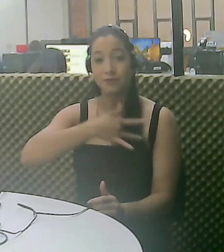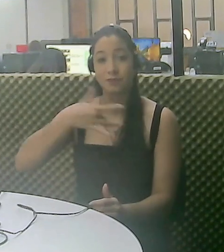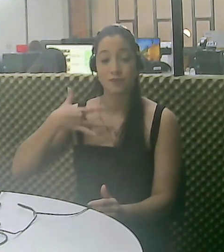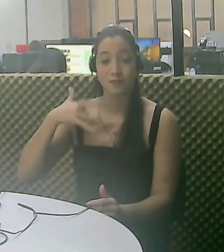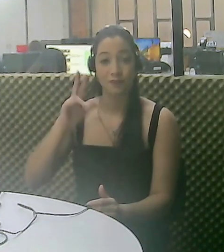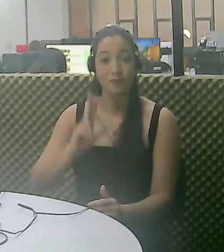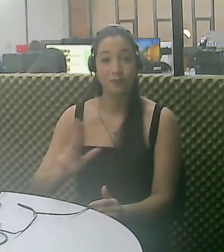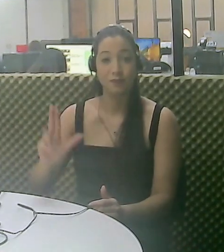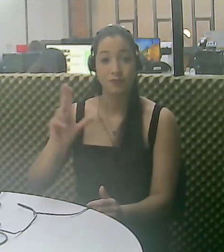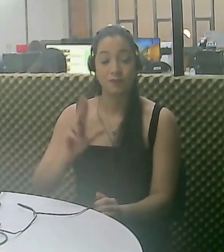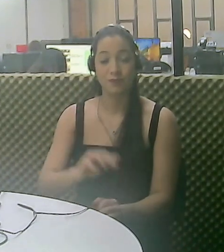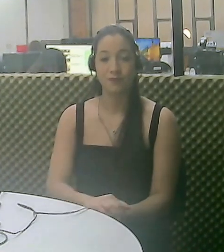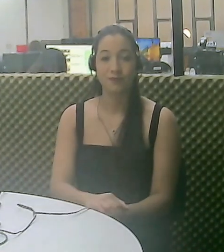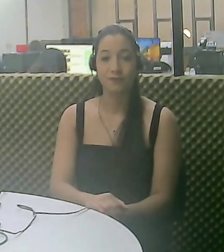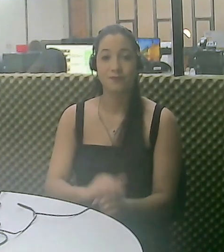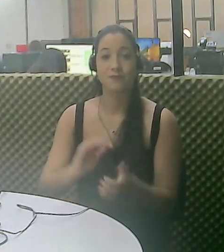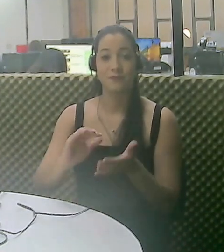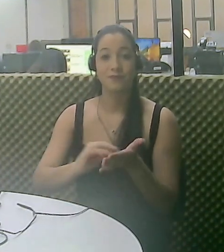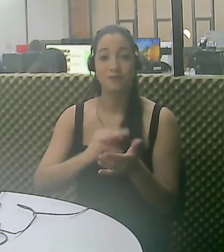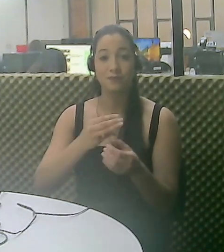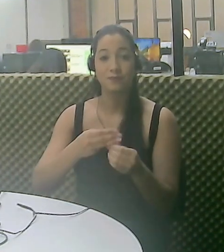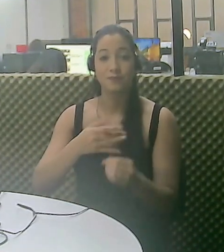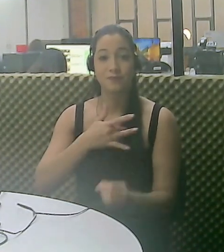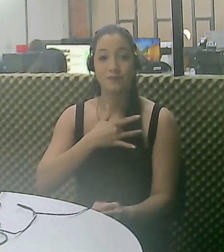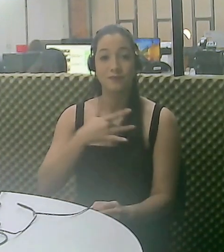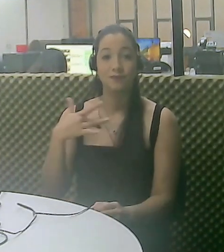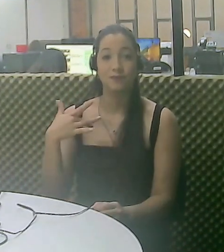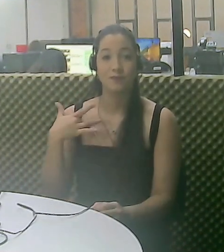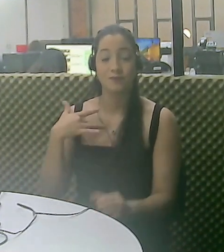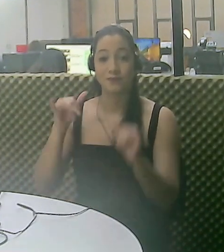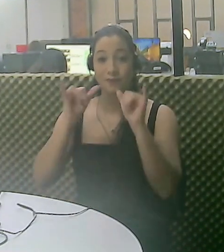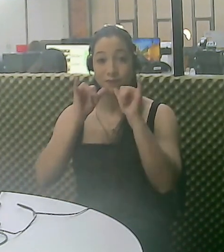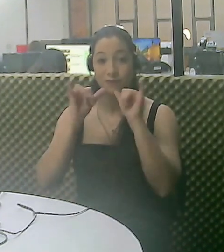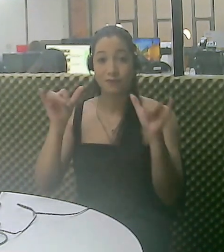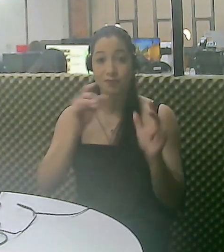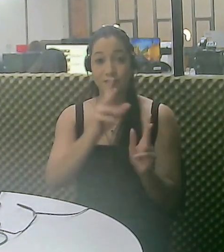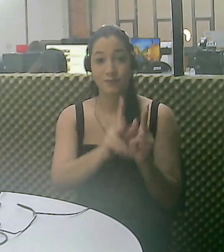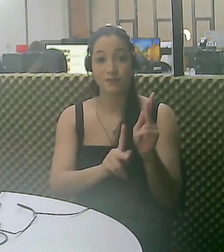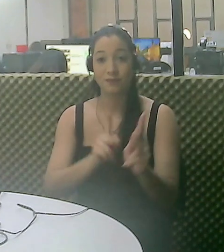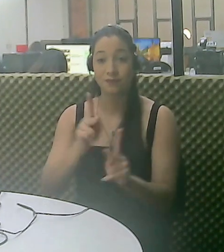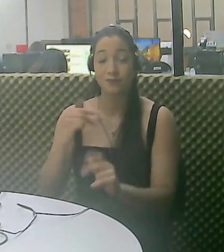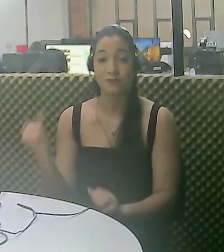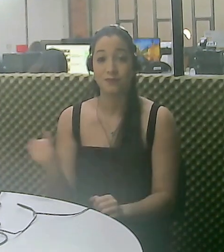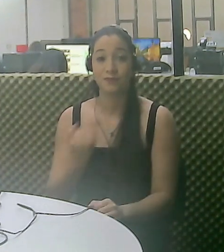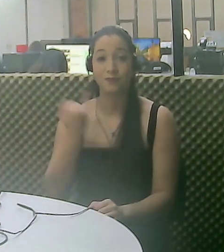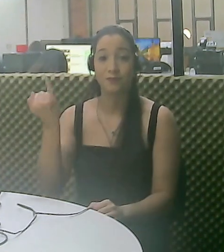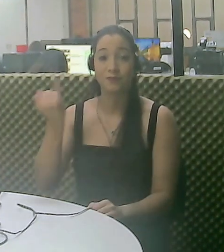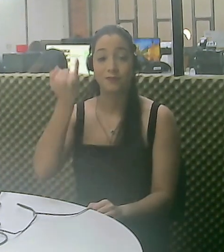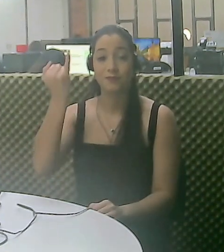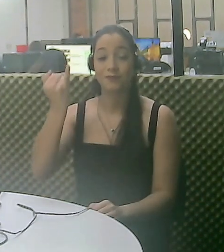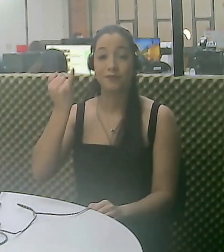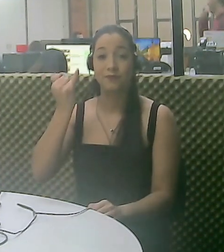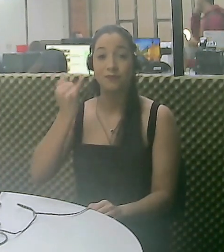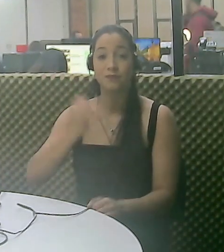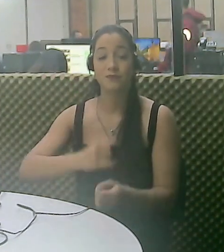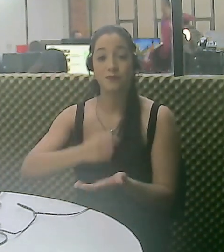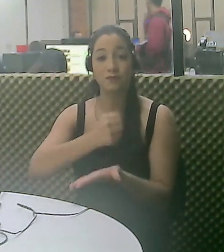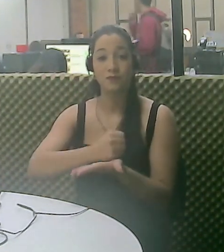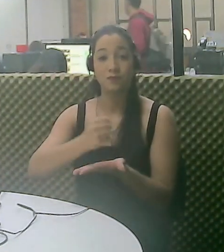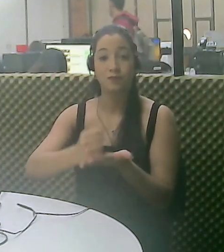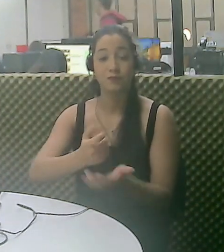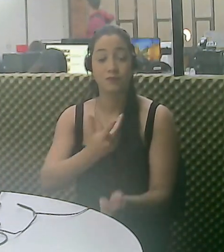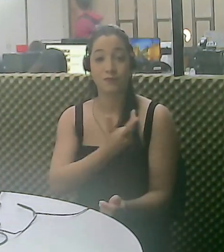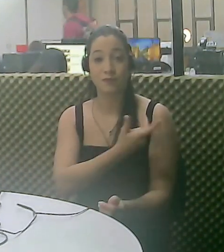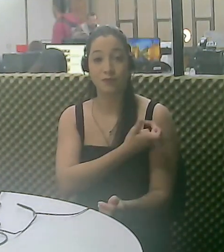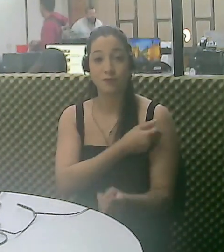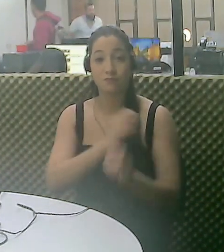Uberlândia. A Secretaria Municipal de Saúde alerta a população sobre a importância de se completar os esquemas vacinais